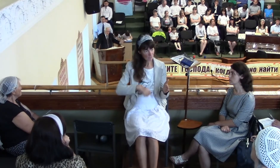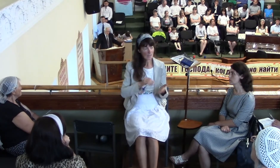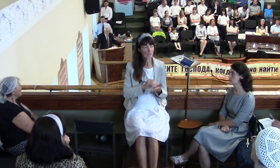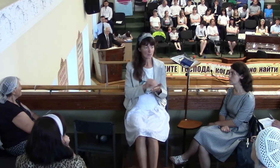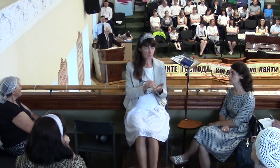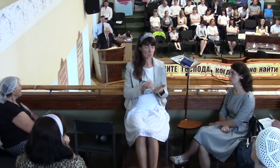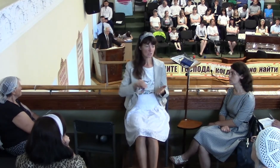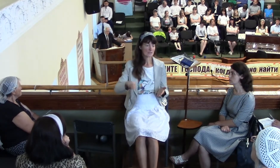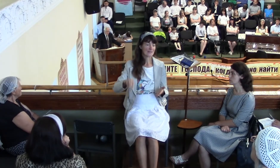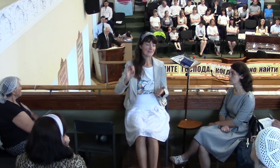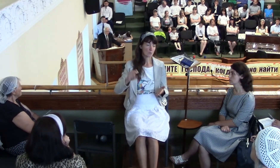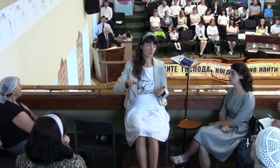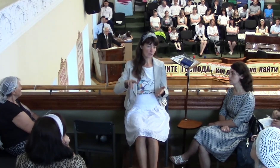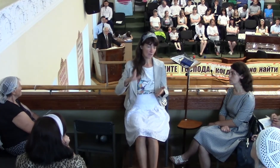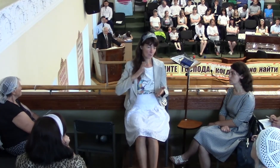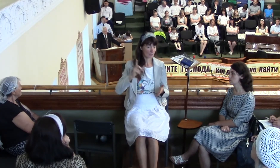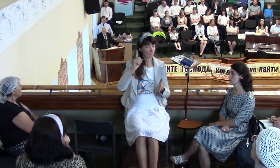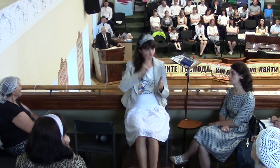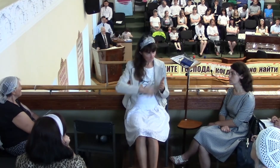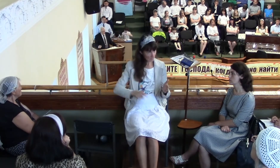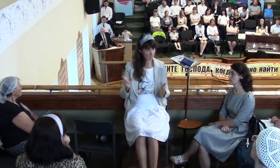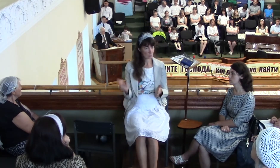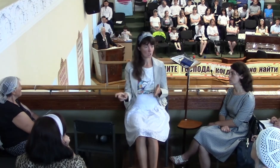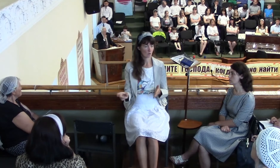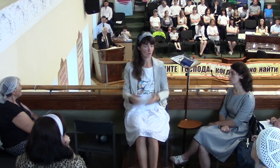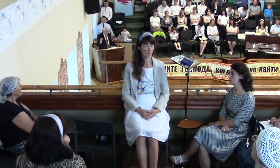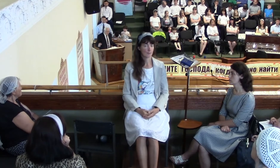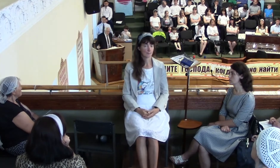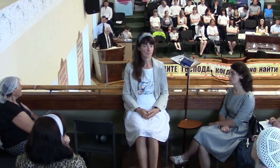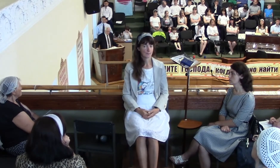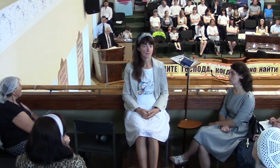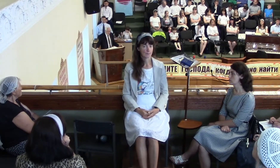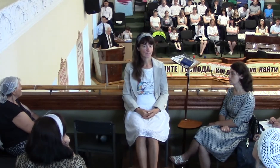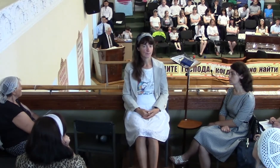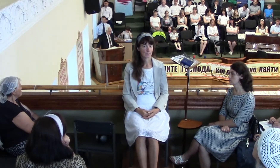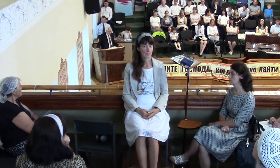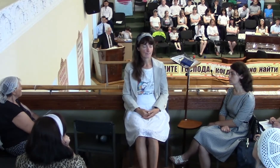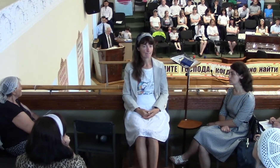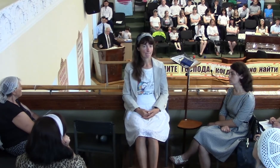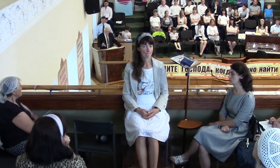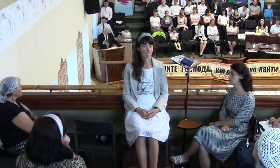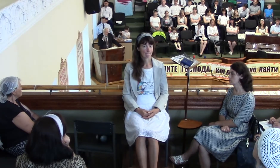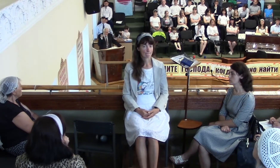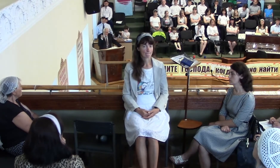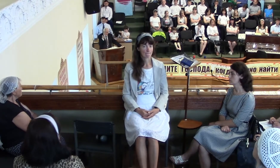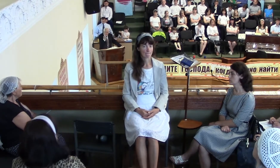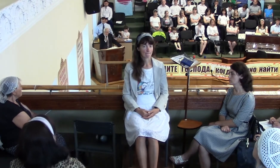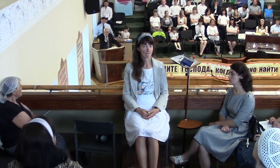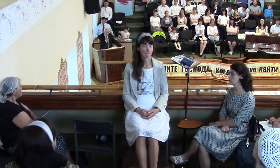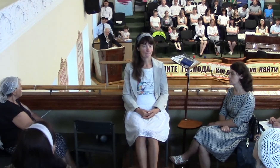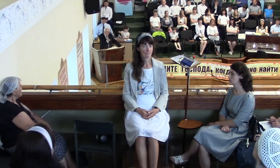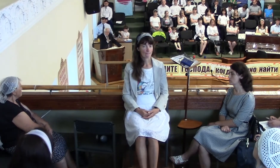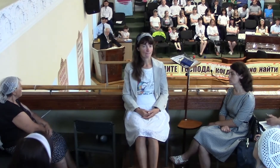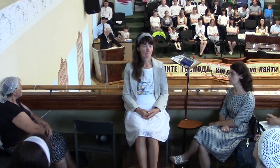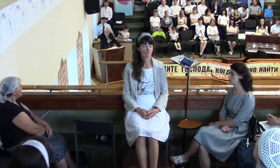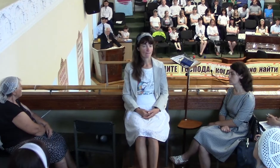человеке верном. Друзья, ну... Вот эта строчка 21 стиха, она как копье